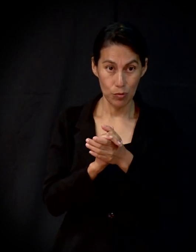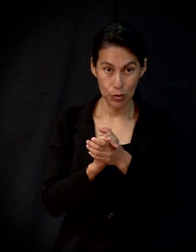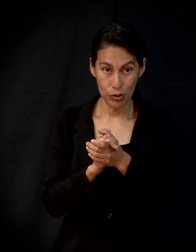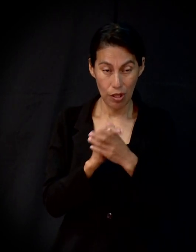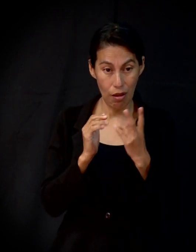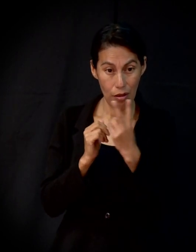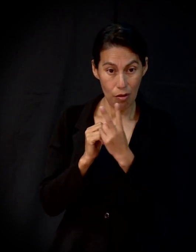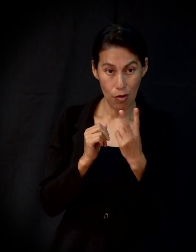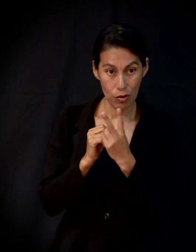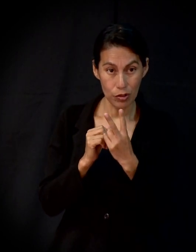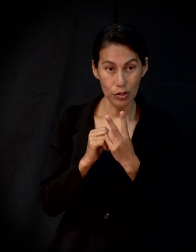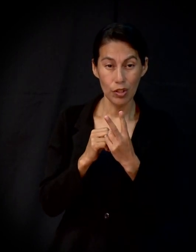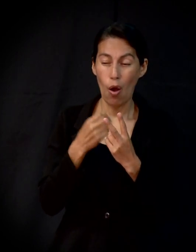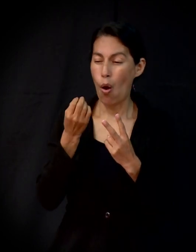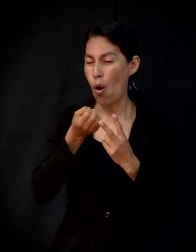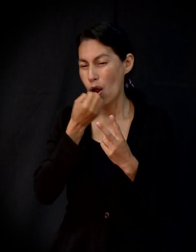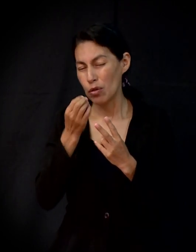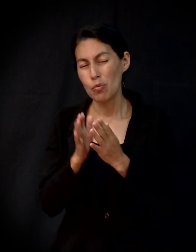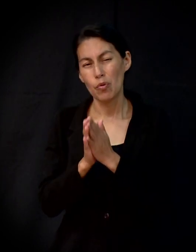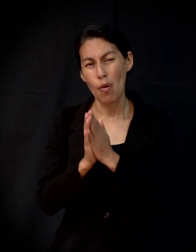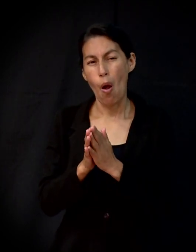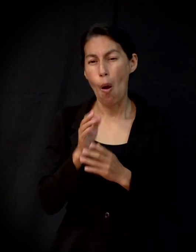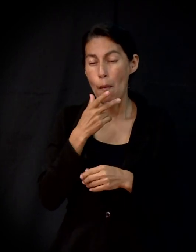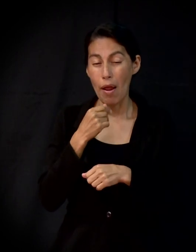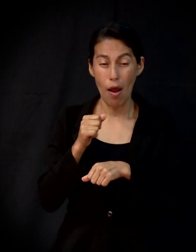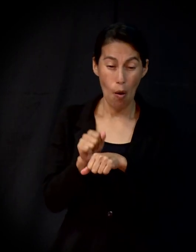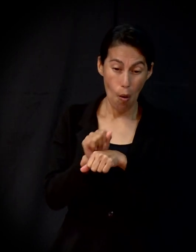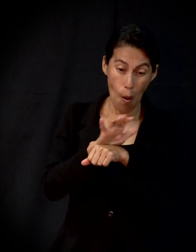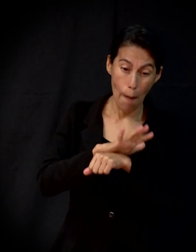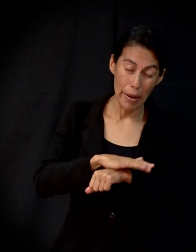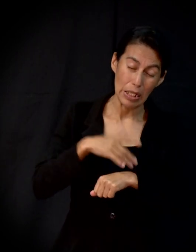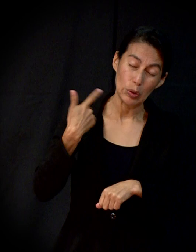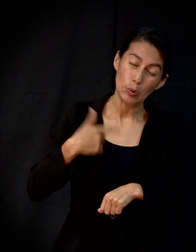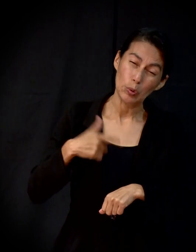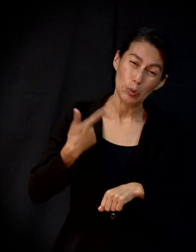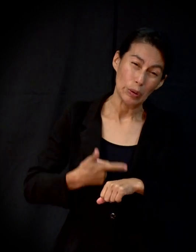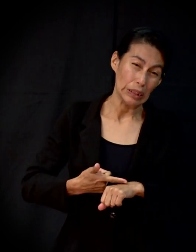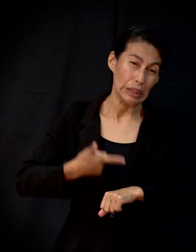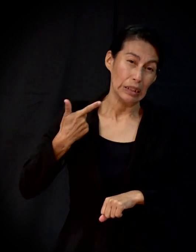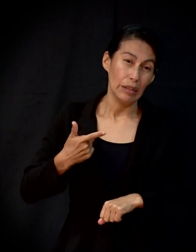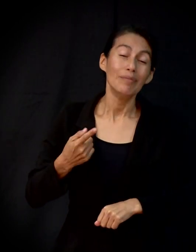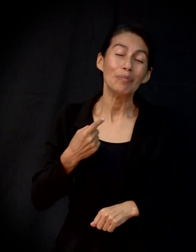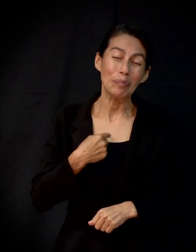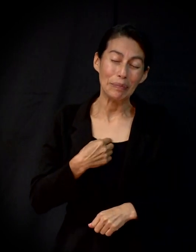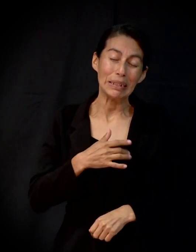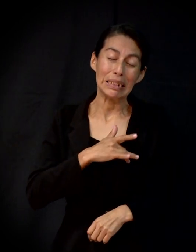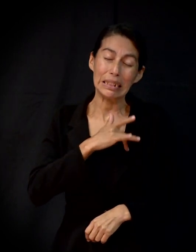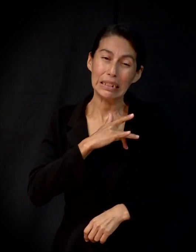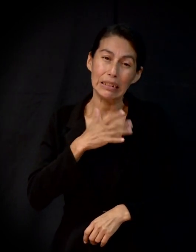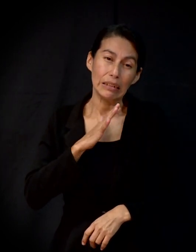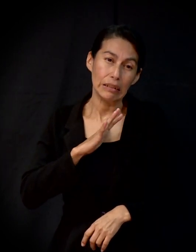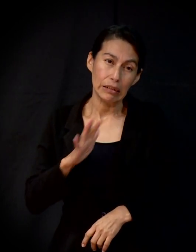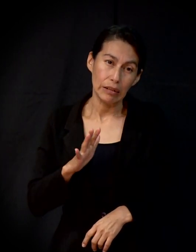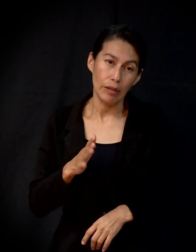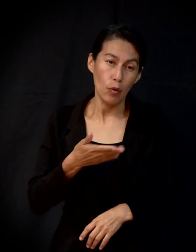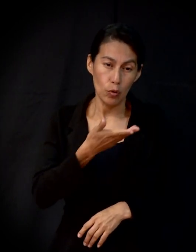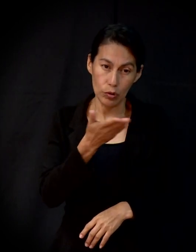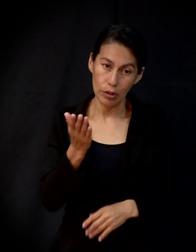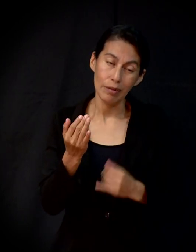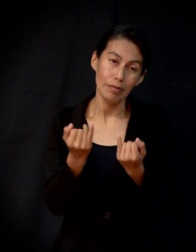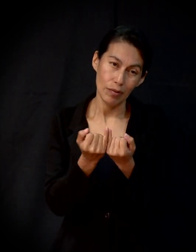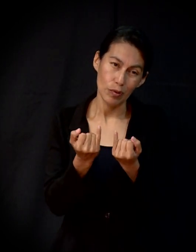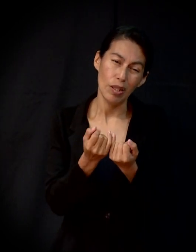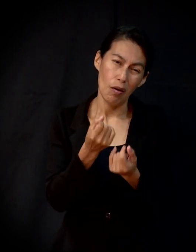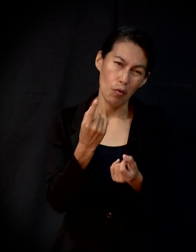muy enfermo de COVID. No se olviden de orar. Yo sé lo que es esto y muchos de ustedes también. Por consuelo